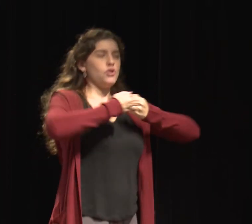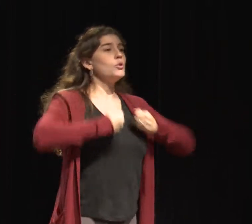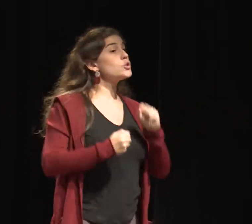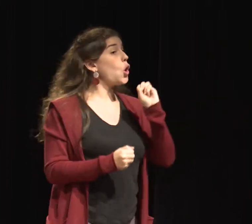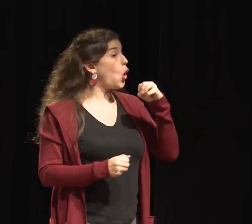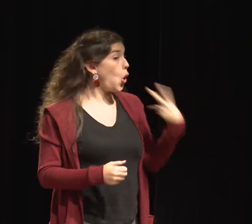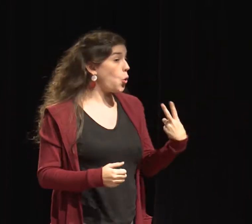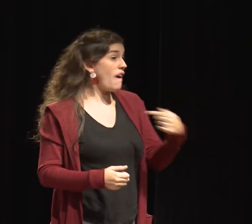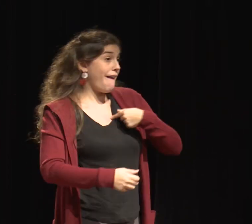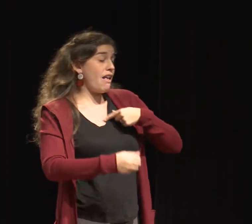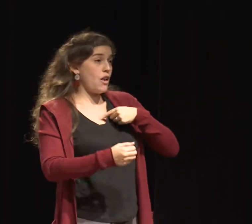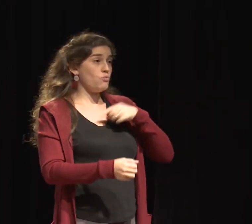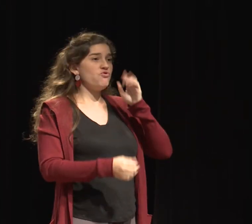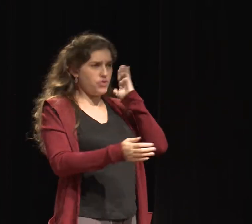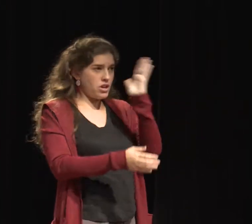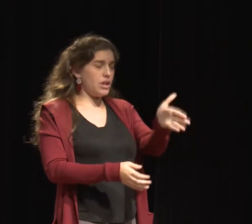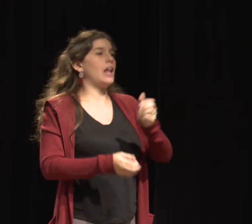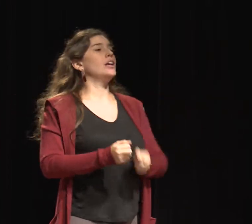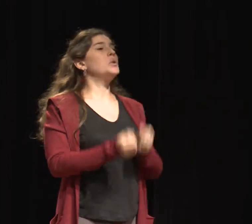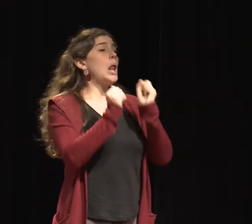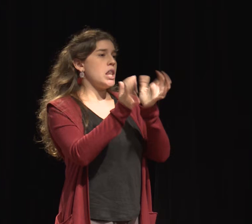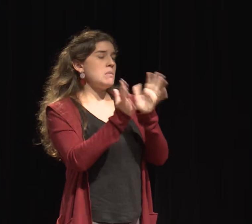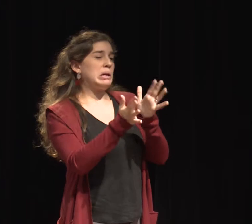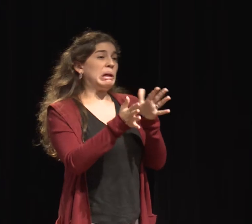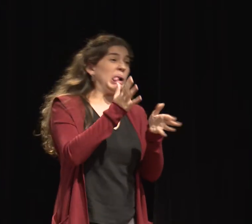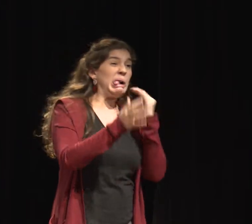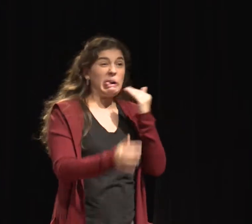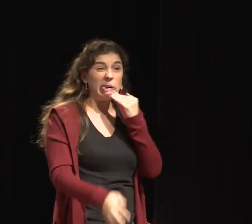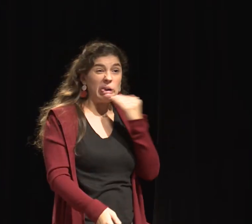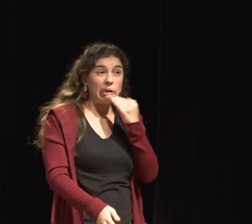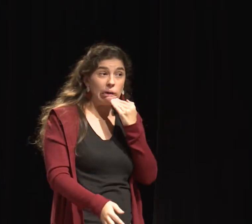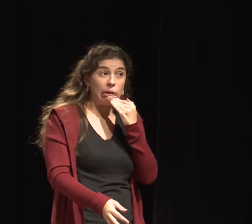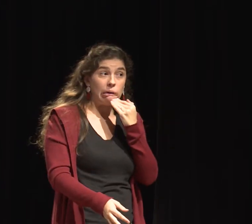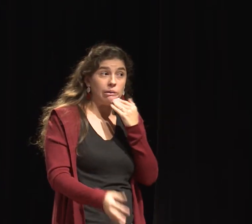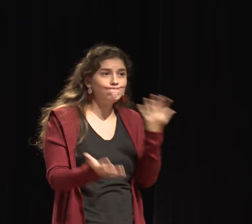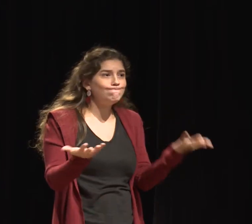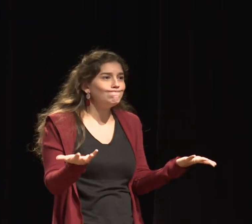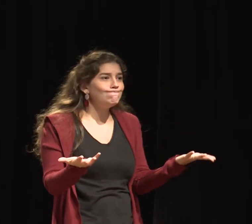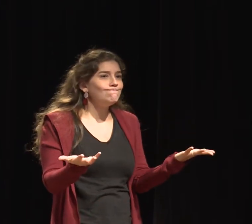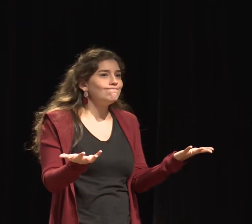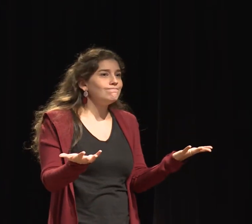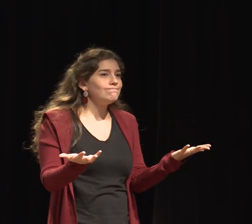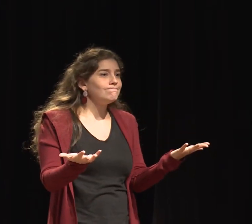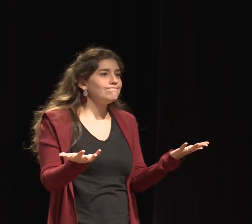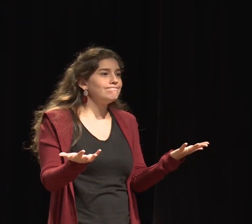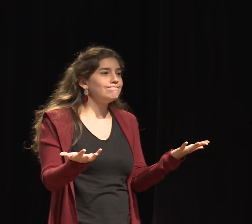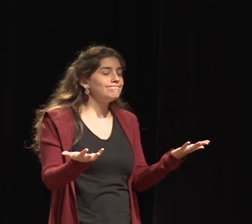Né? Uma língua de sinais boa, maravilhosa, ou então eu tentar do meu jeito, né, com alguns erros, alguns